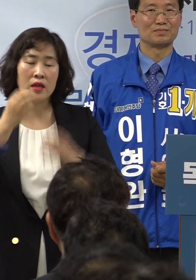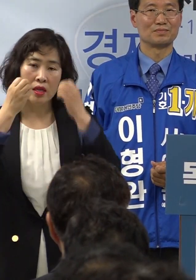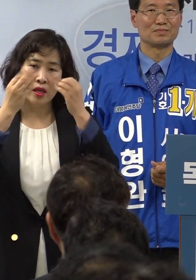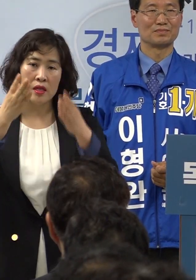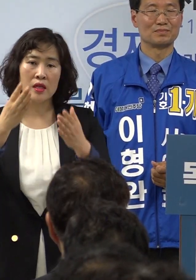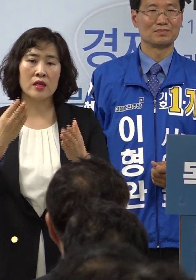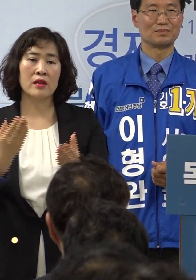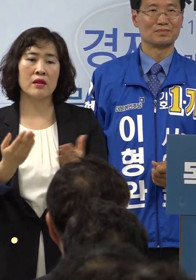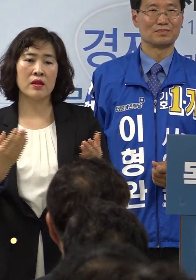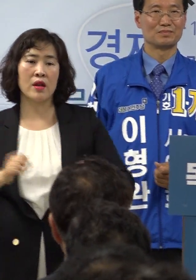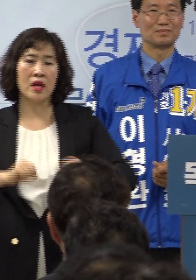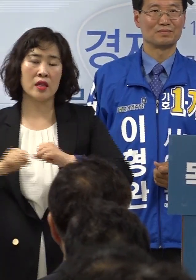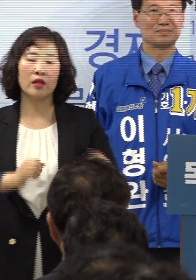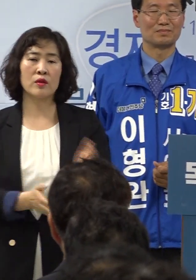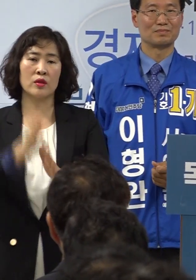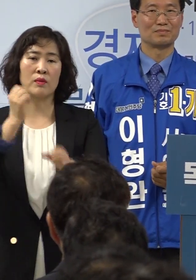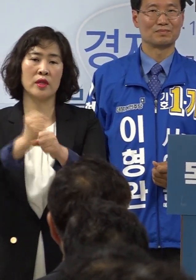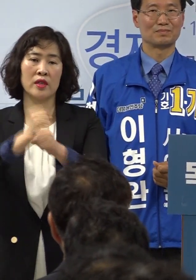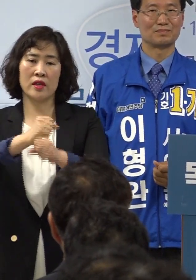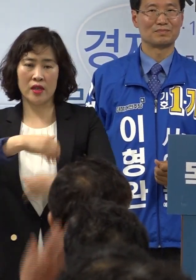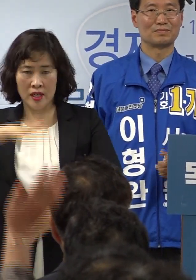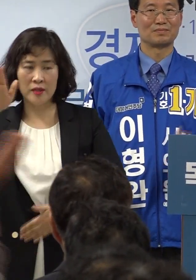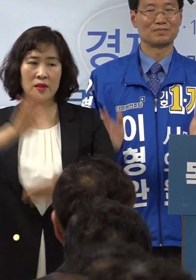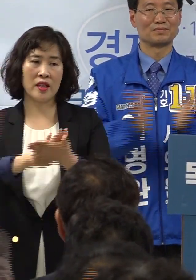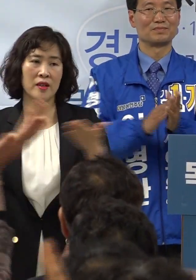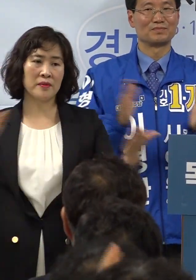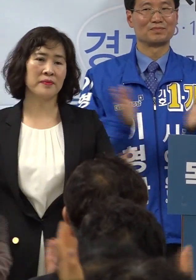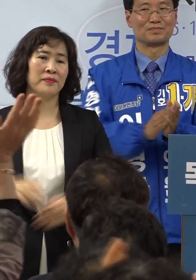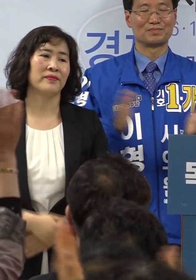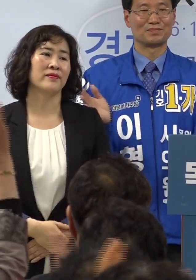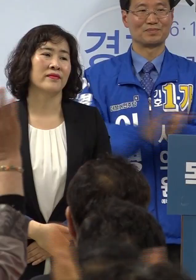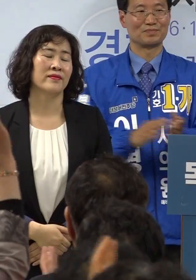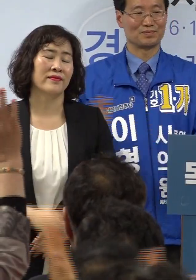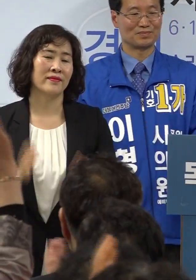새로운 활기찬 도시로 만들어 내겠습니다.